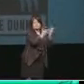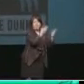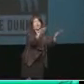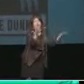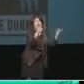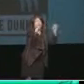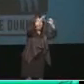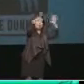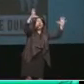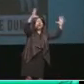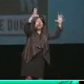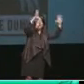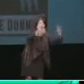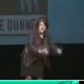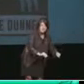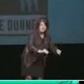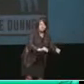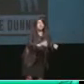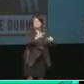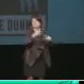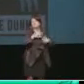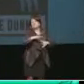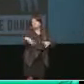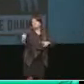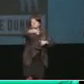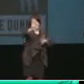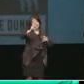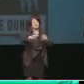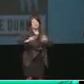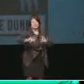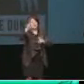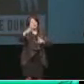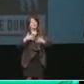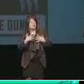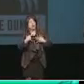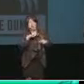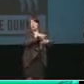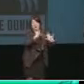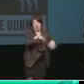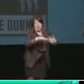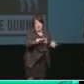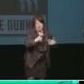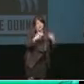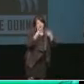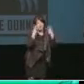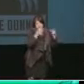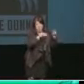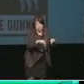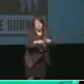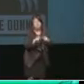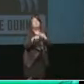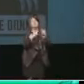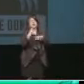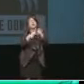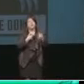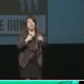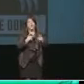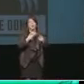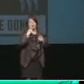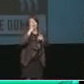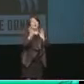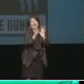scrittrice molto amata dei lettori italiani siamo felici di averla a Torino in Italia è pubblicata da Guanda e poi appunto dall